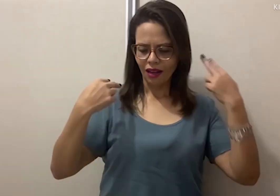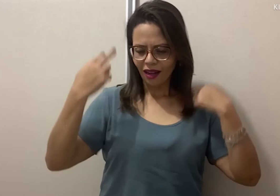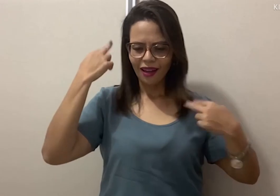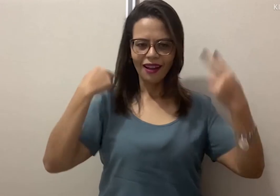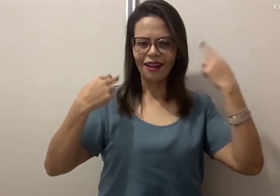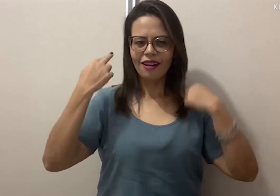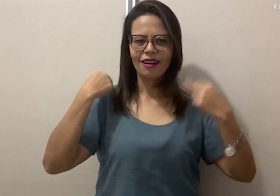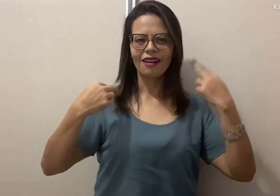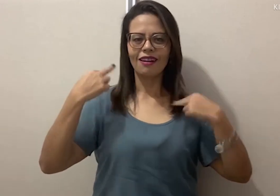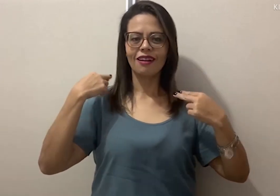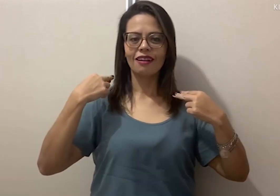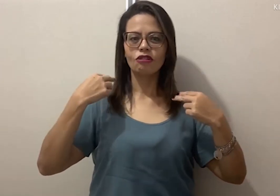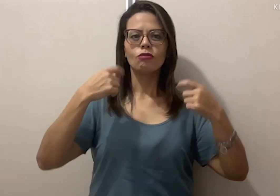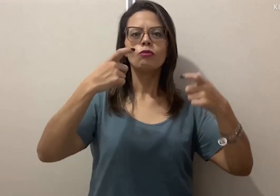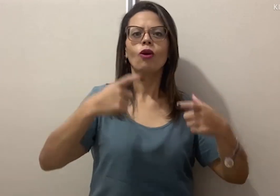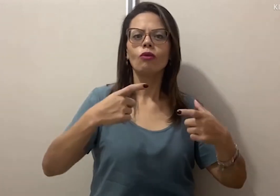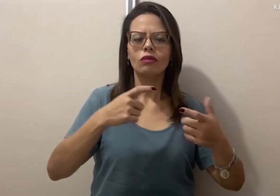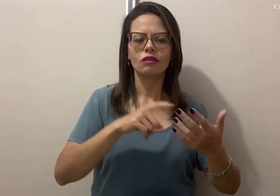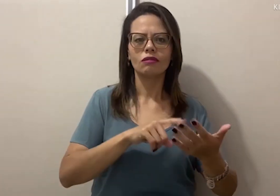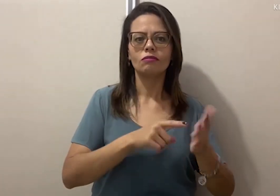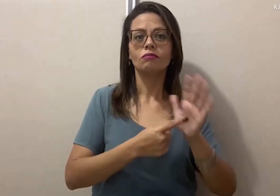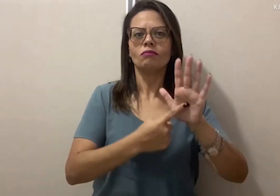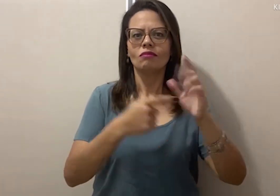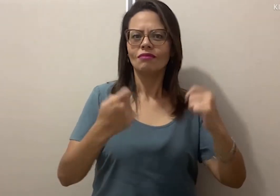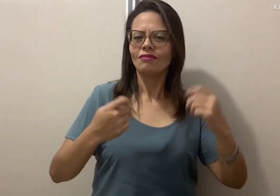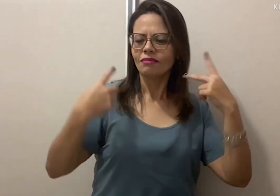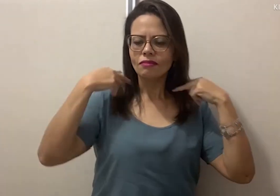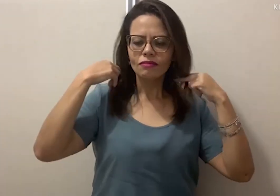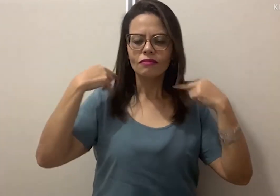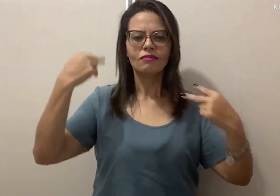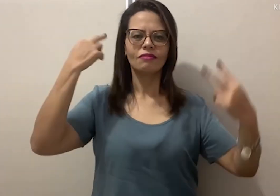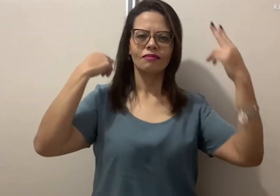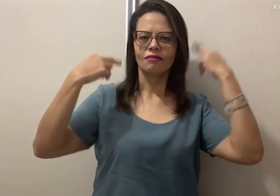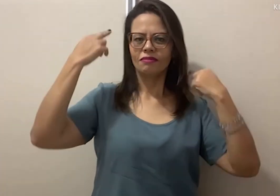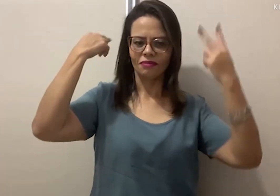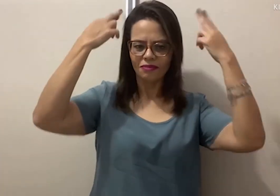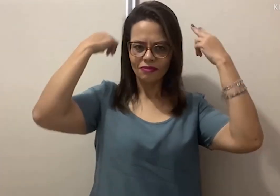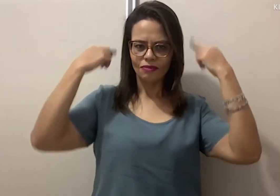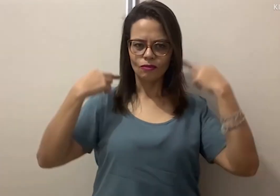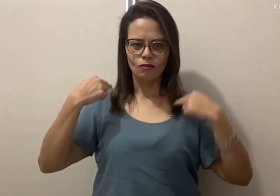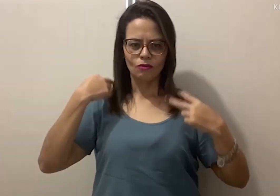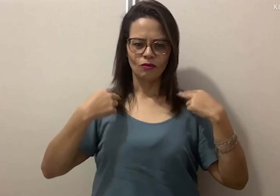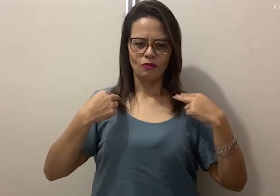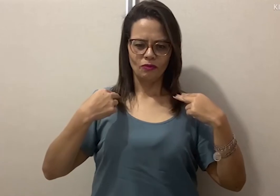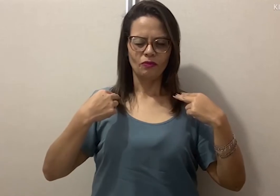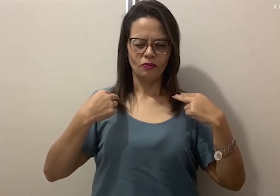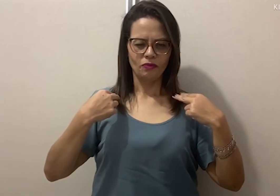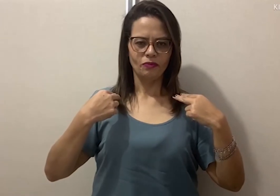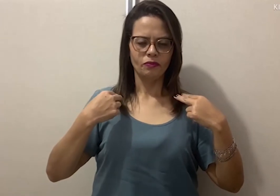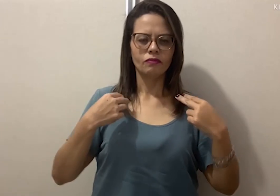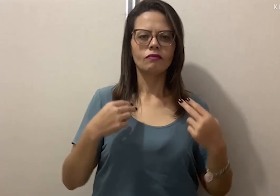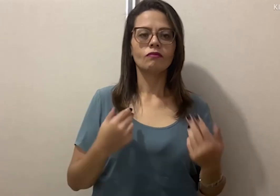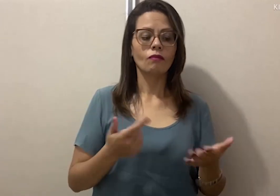Cortar cabelo. Eu mostro aonde. Eu preciso apontar no cabelo. Corto o cabelo.